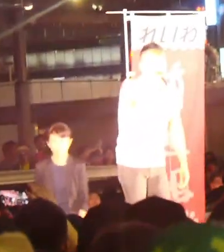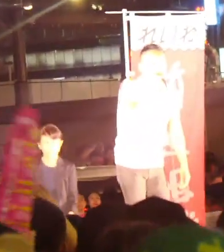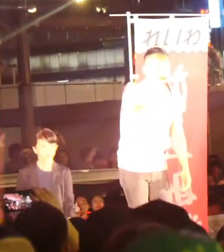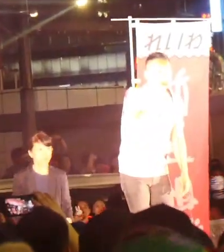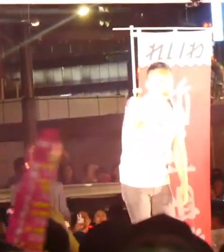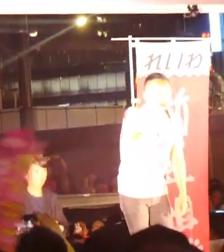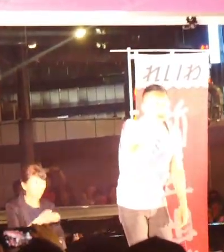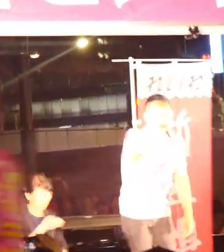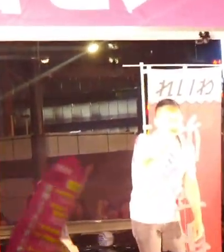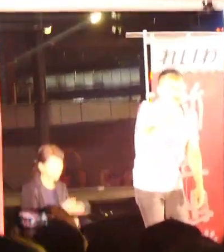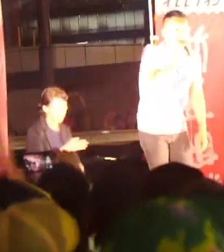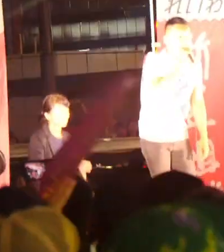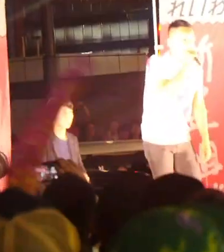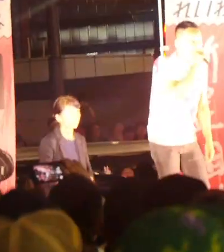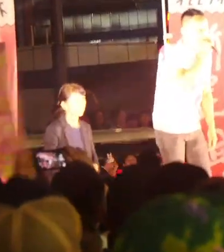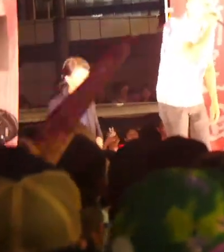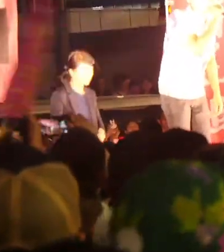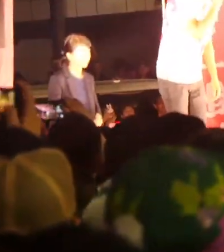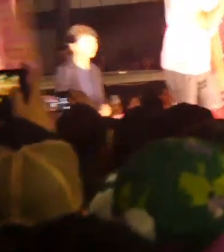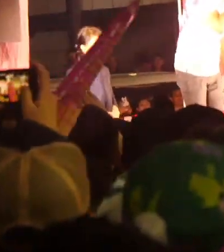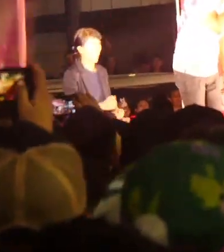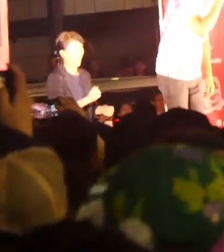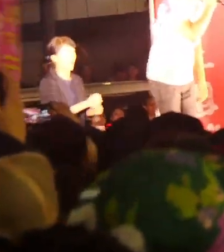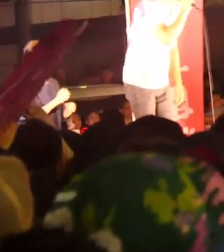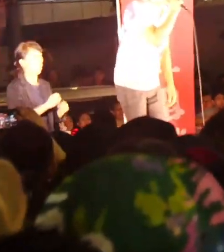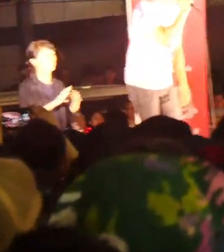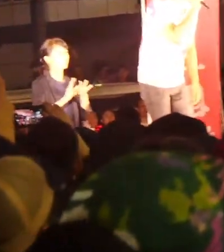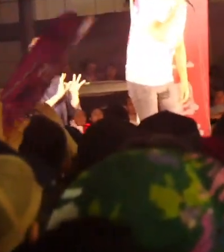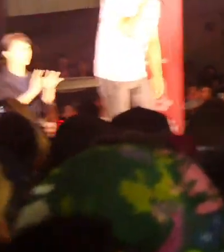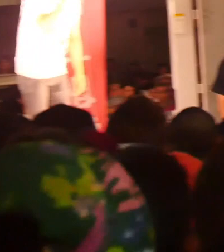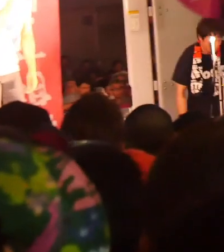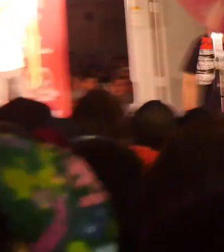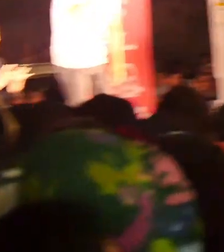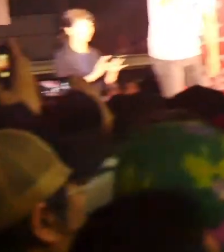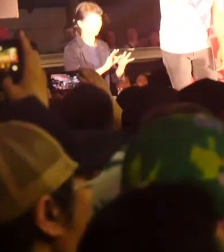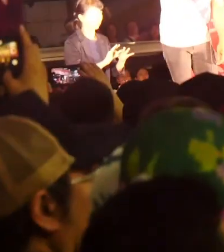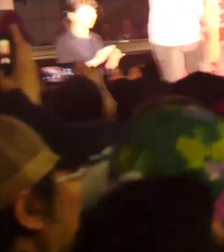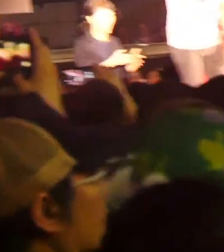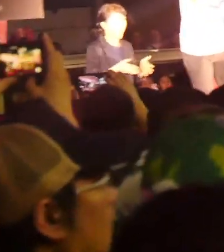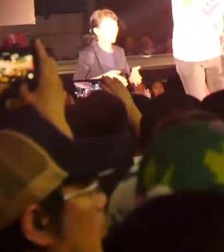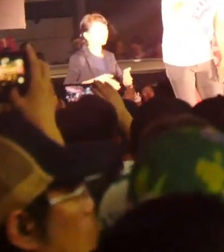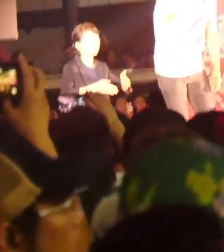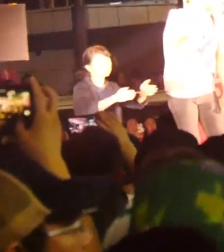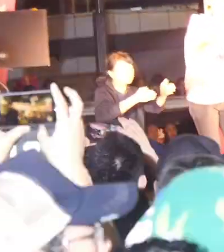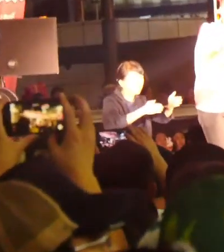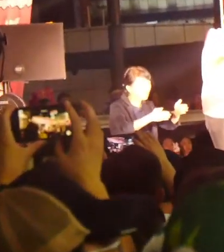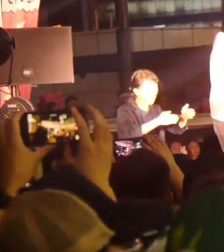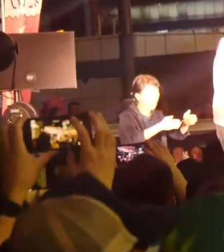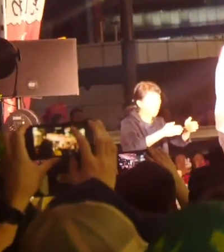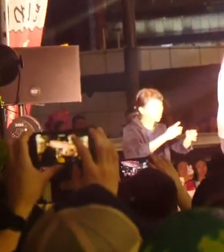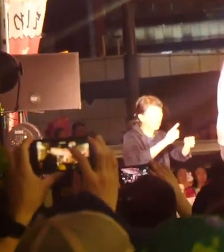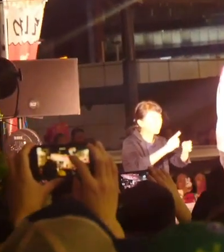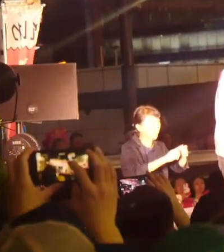ありがとうございます。業務連絡です。皆さん、通路を確保できるように